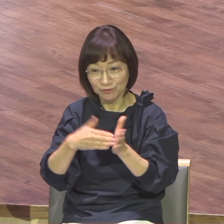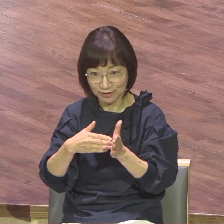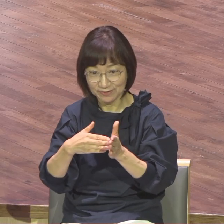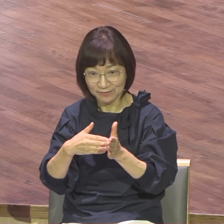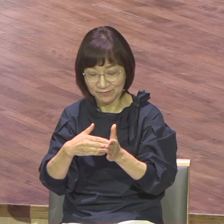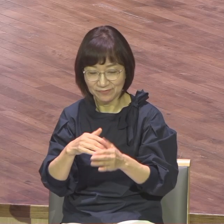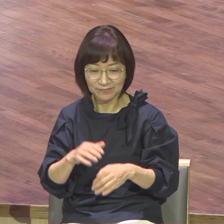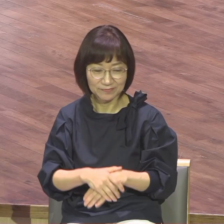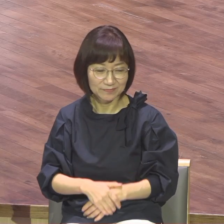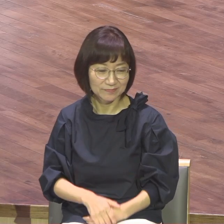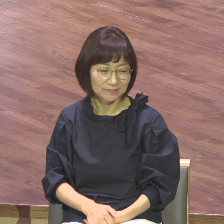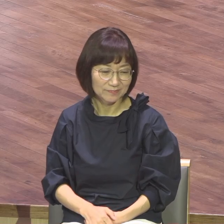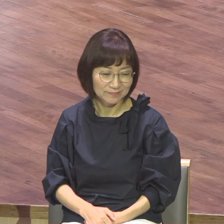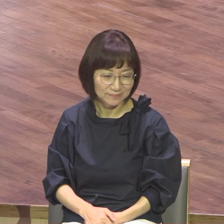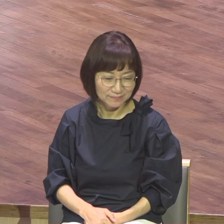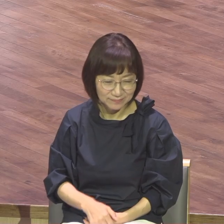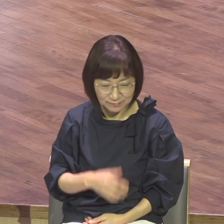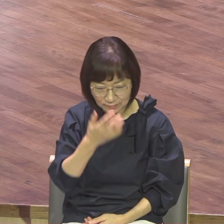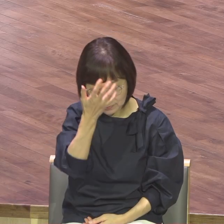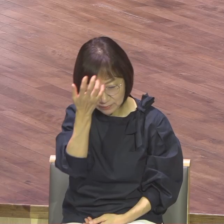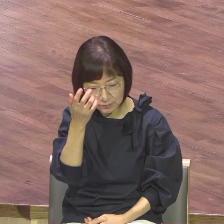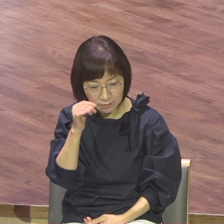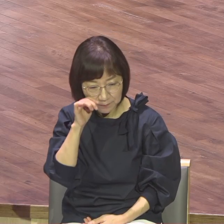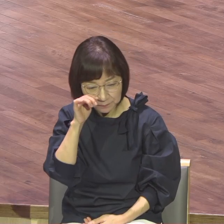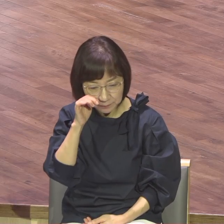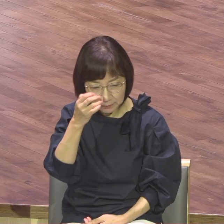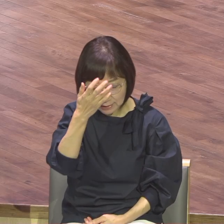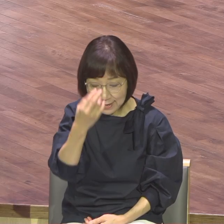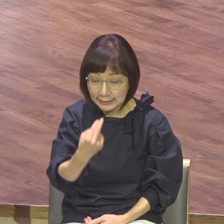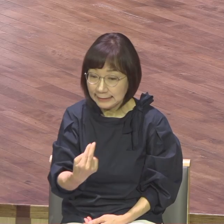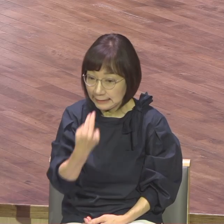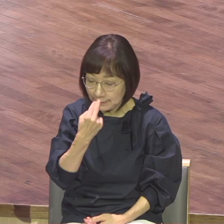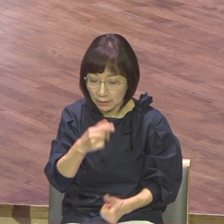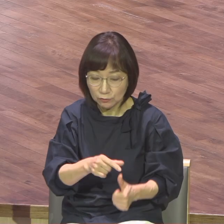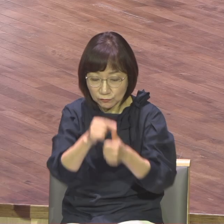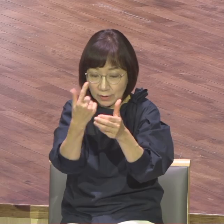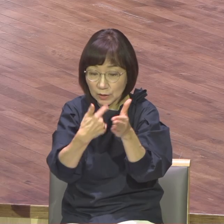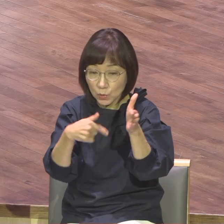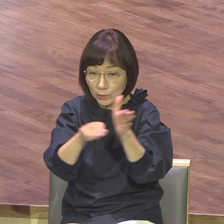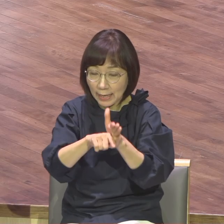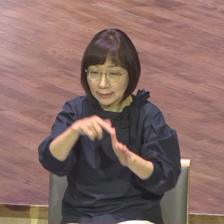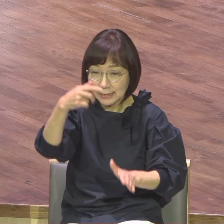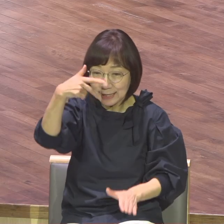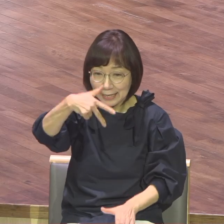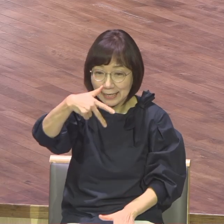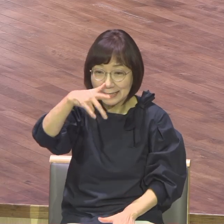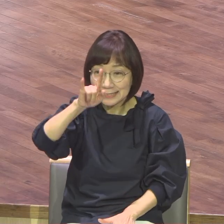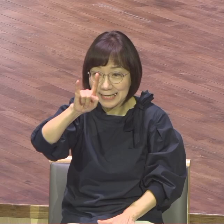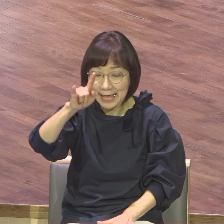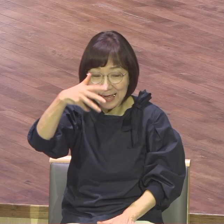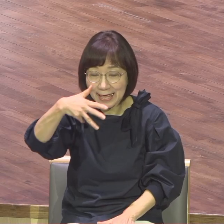한마디로 생명 살리는 재창조의 능력을 우리에게 주셨다.